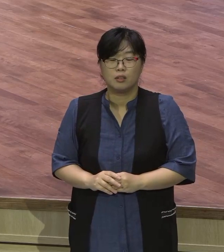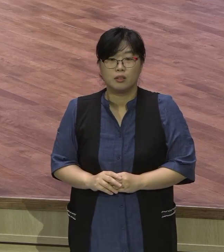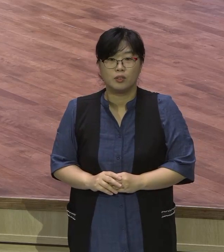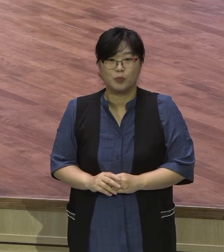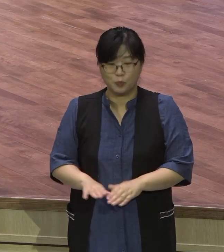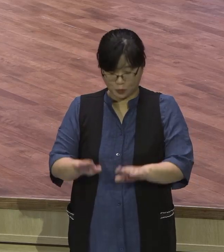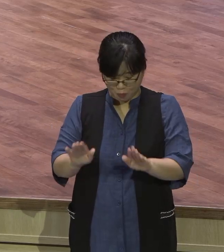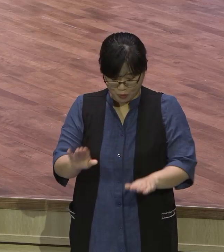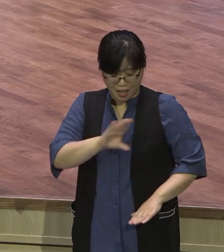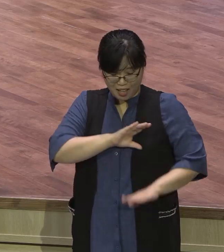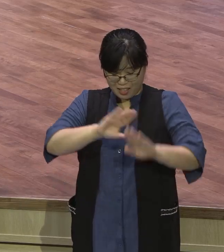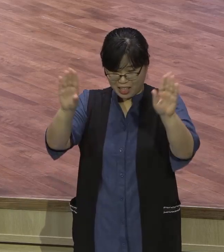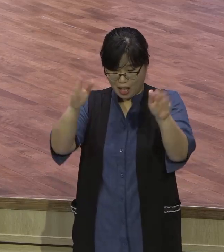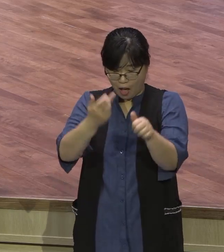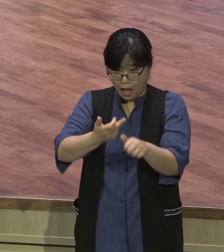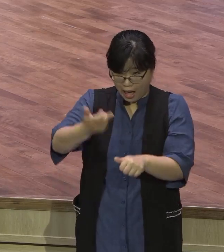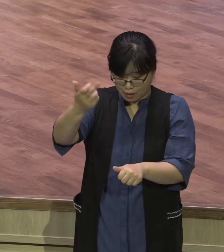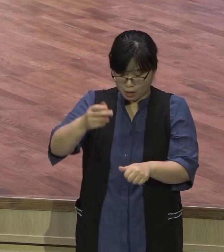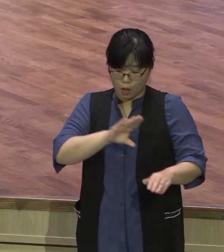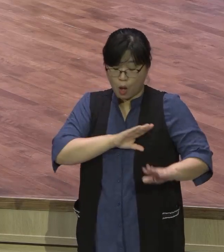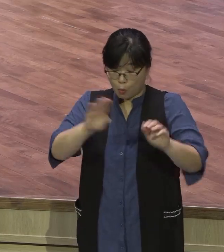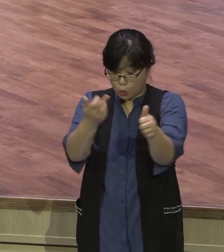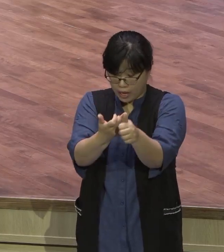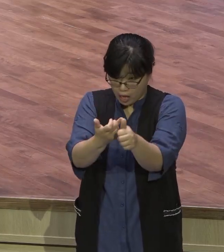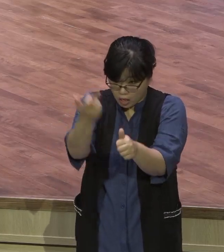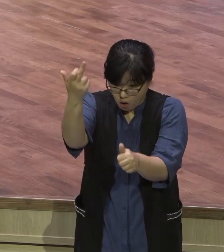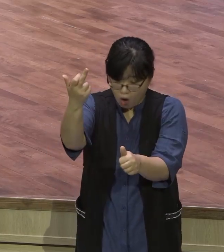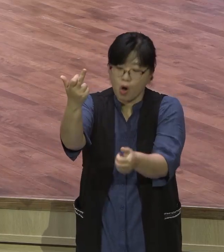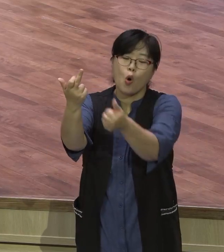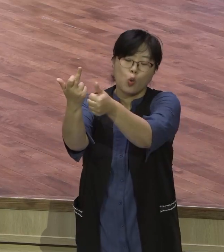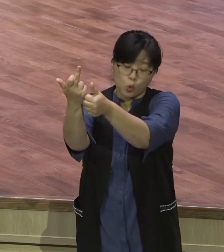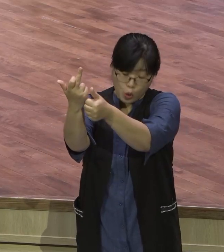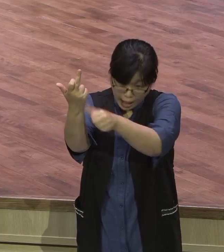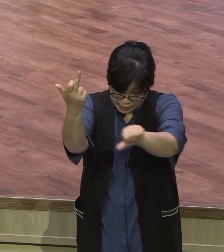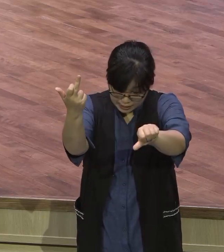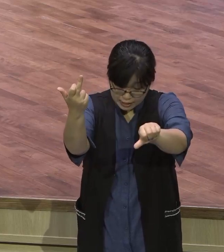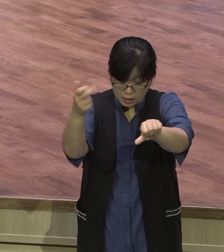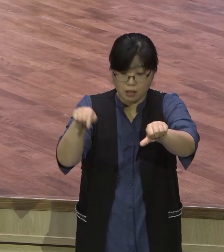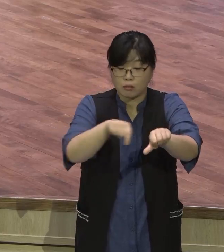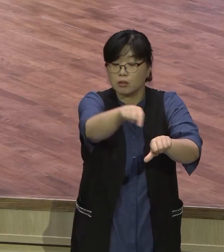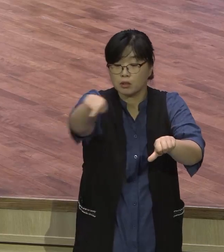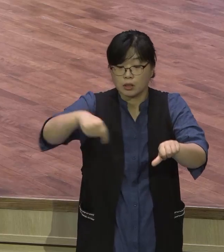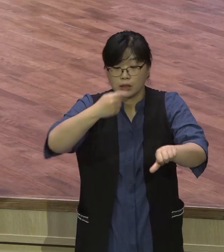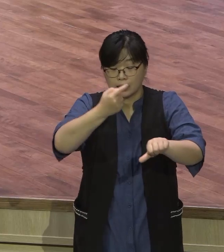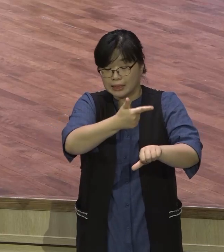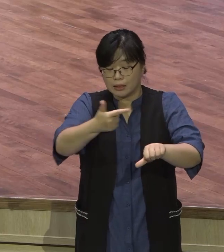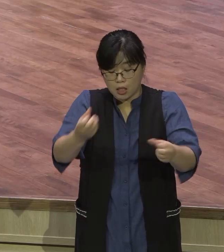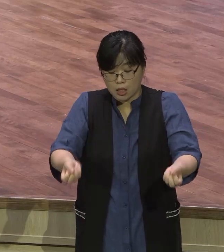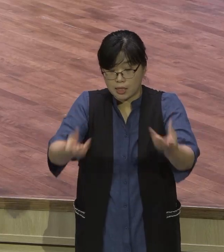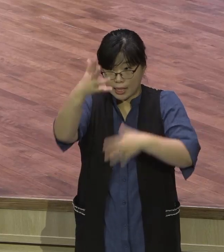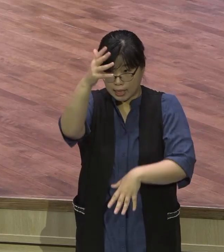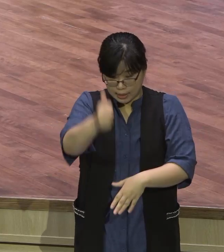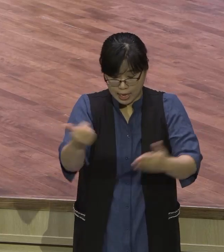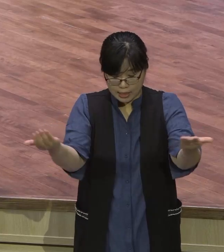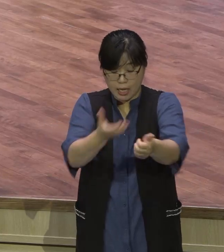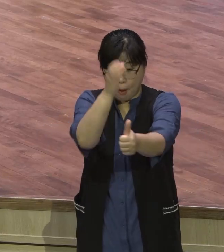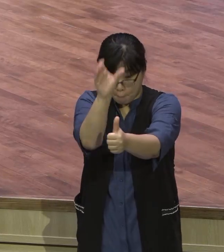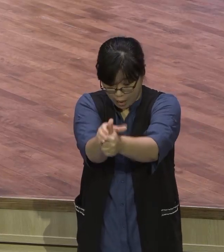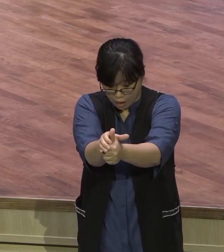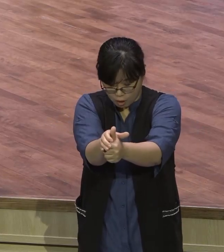목적은 크게 두 가지였어요. 하나는 하나님을 성기게 하는